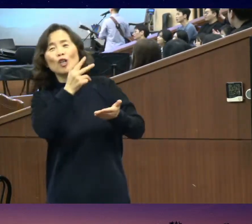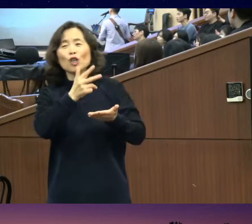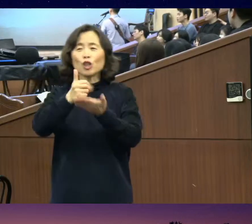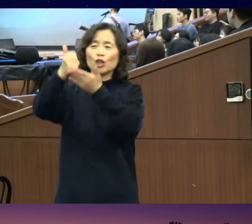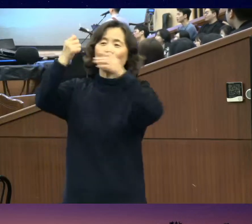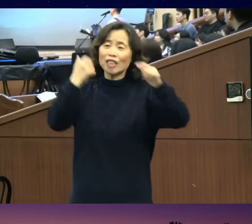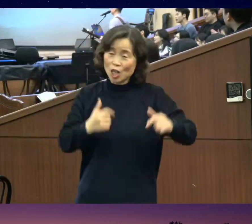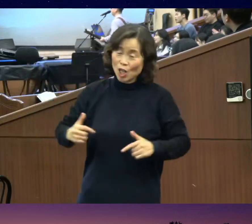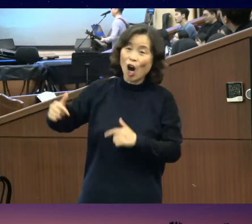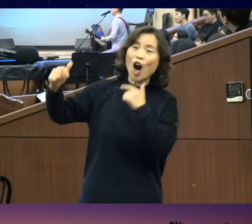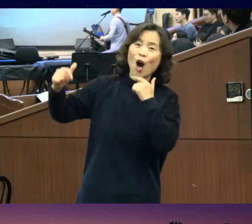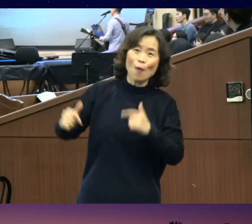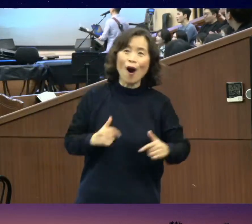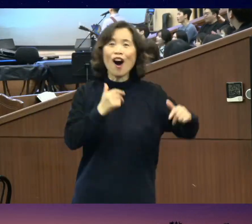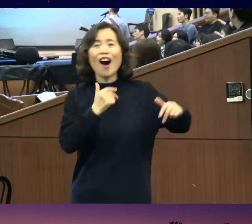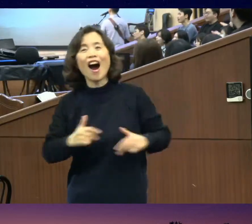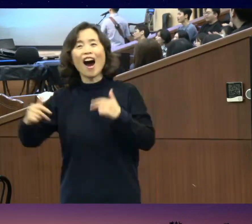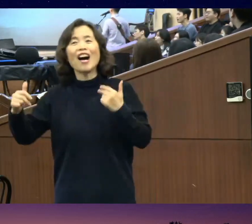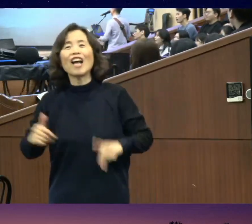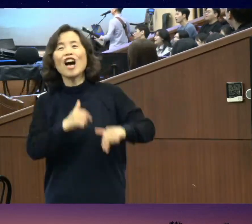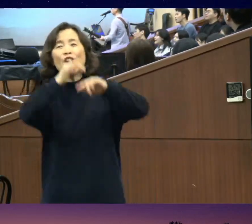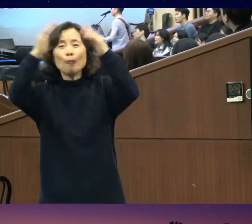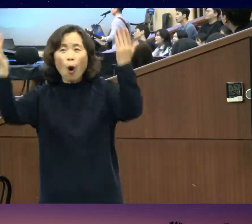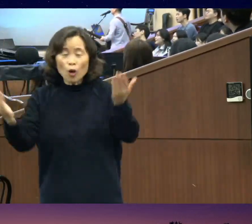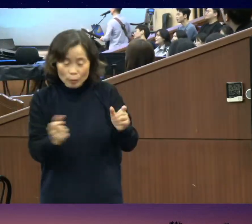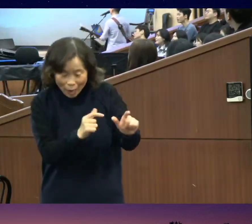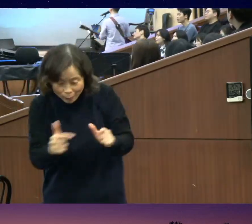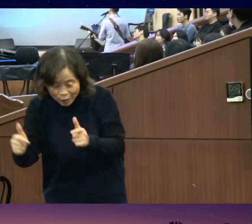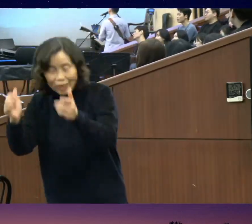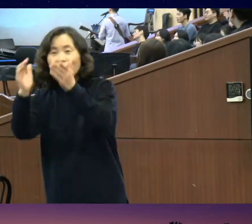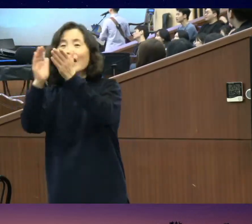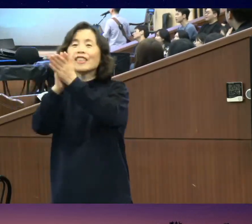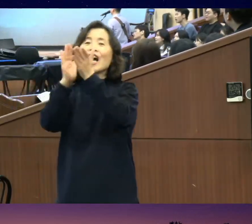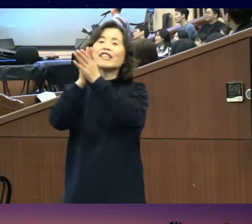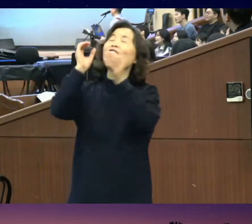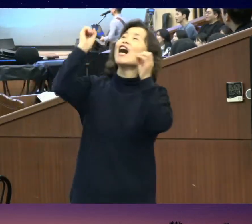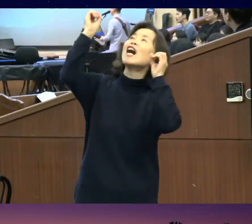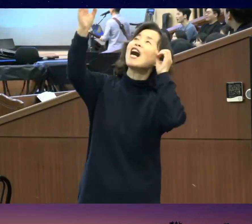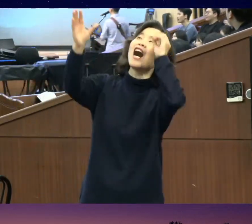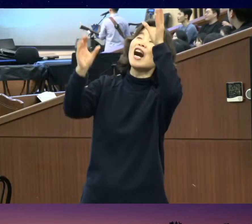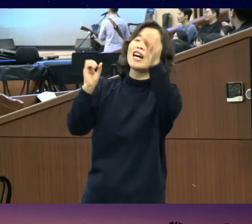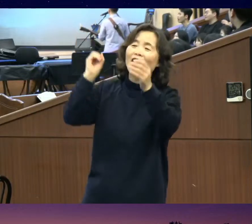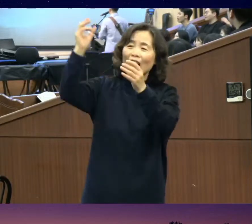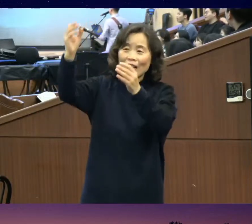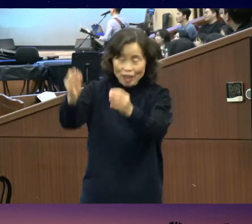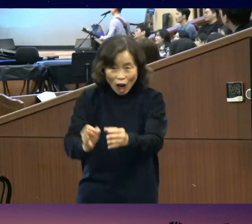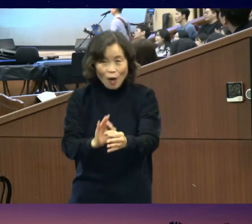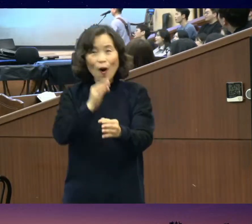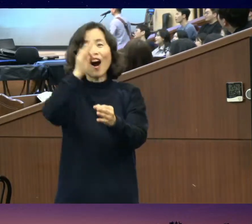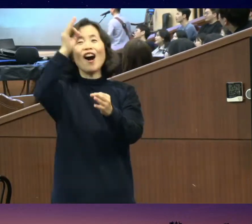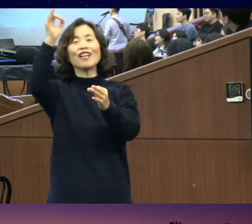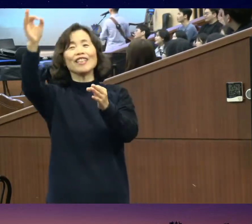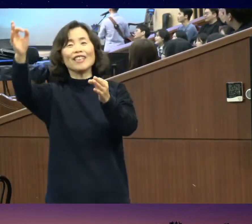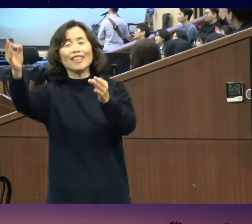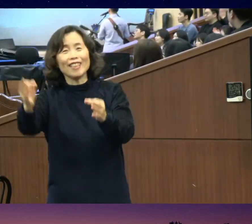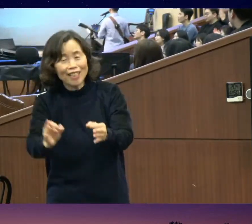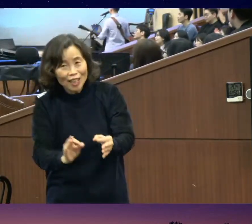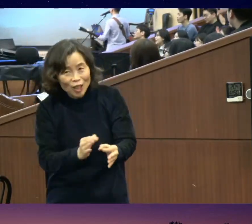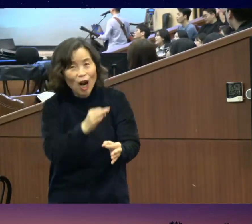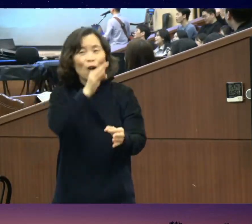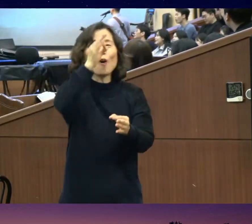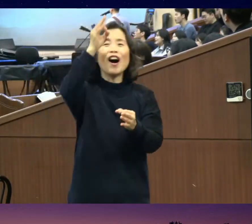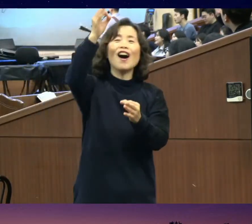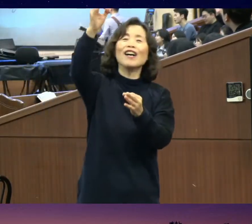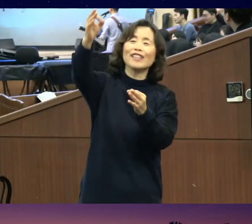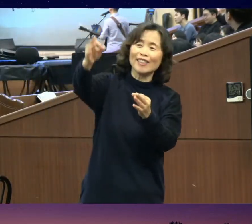전신으로 주를 즐거워하라 모든 만물들아 찬양하라 영원히